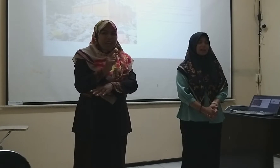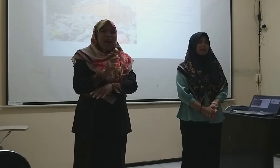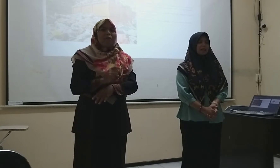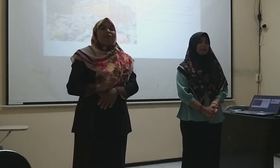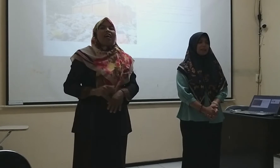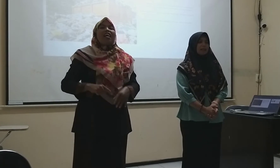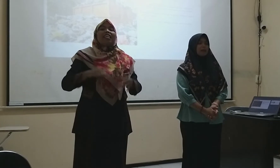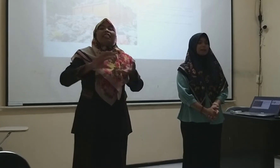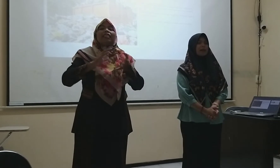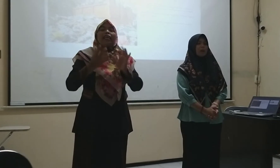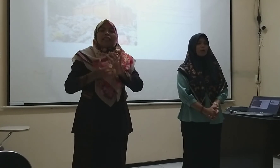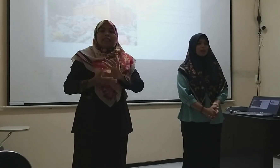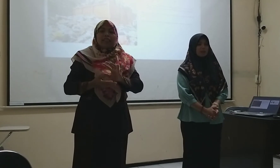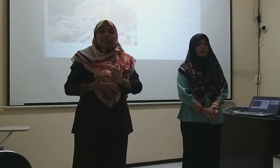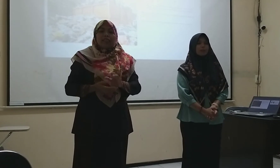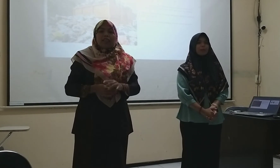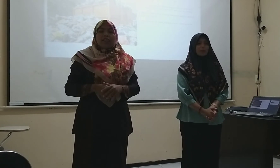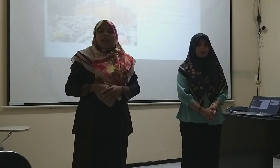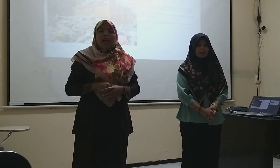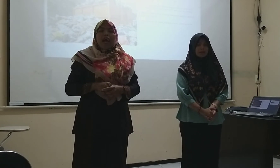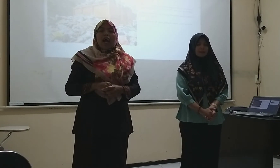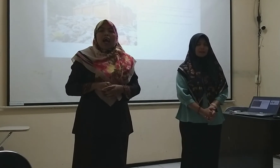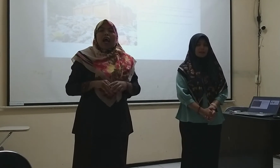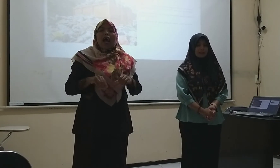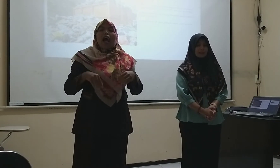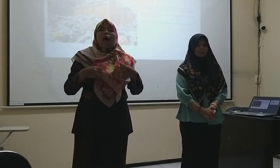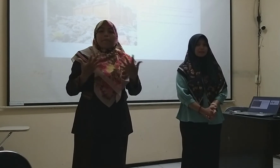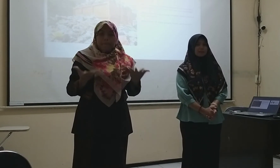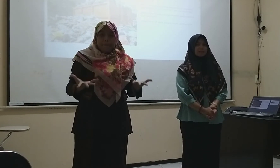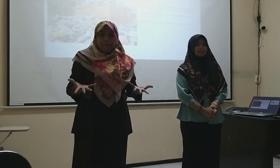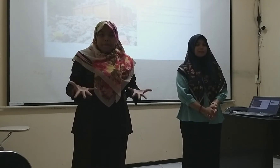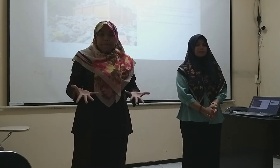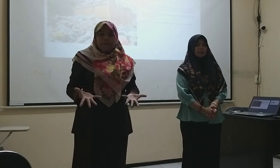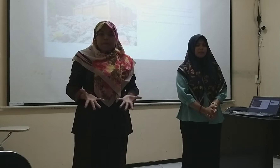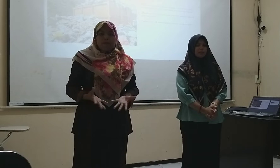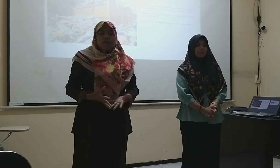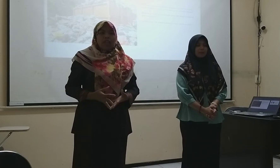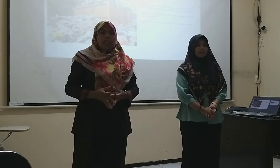diletakkan di jauh dari pemukiman warga.